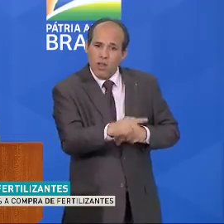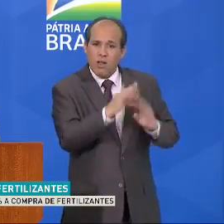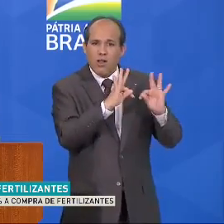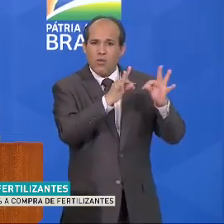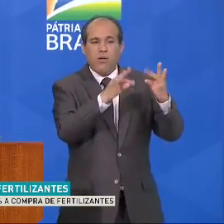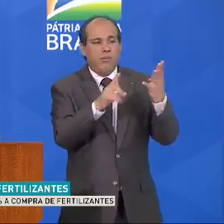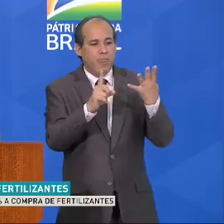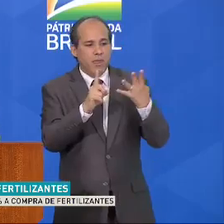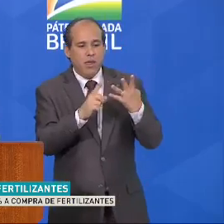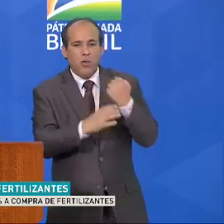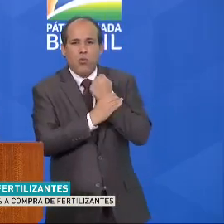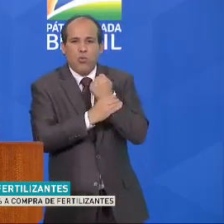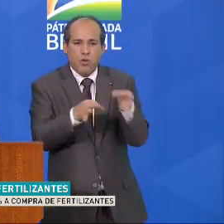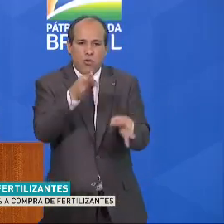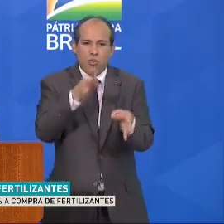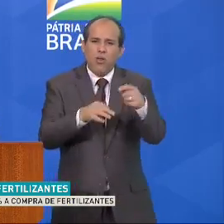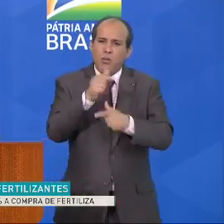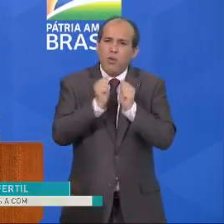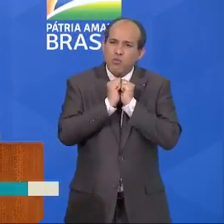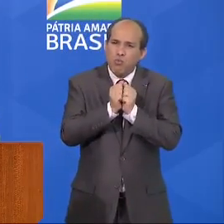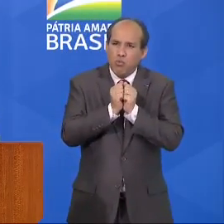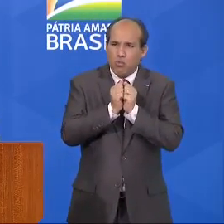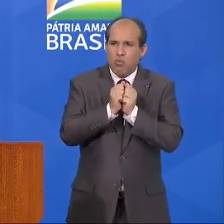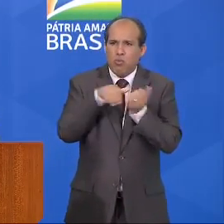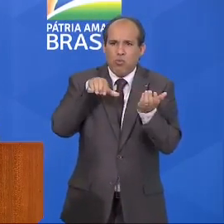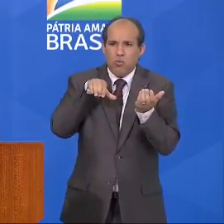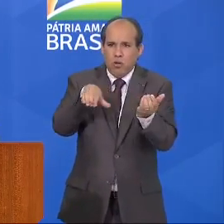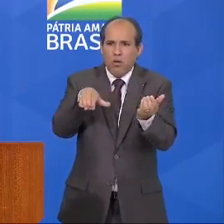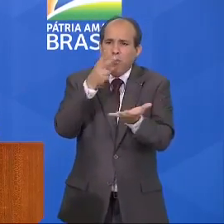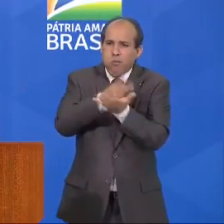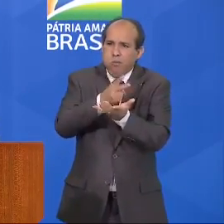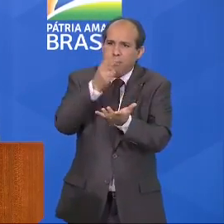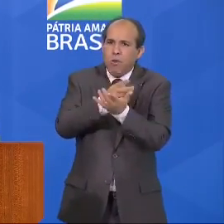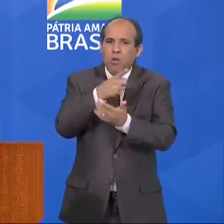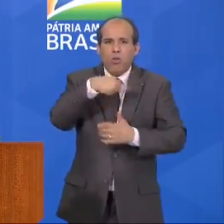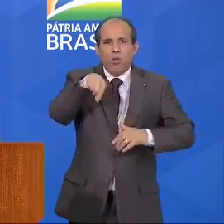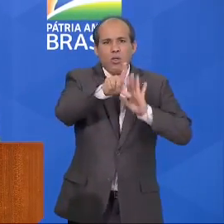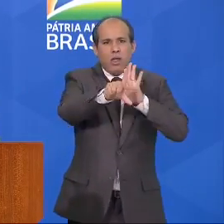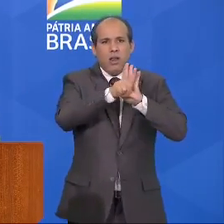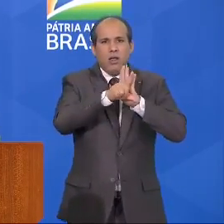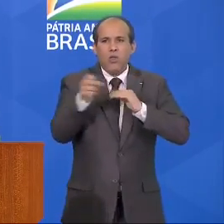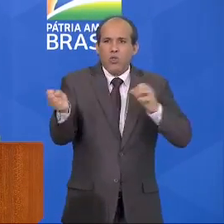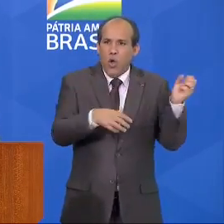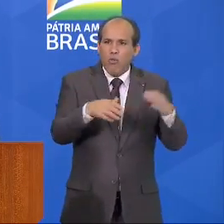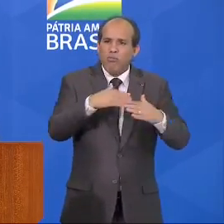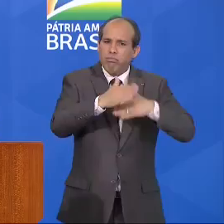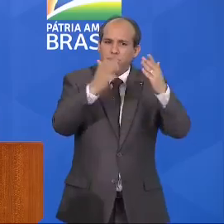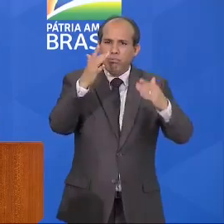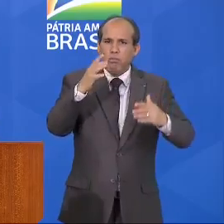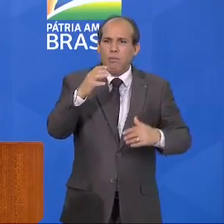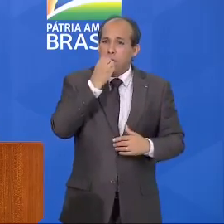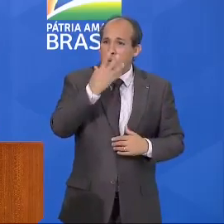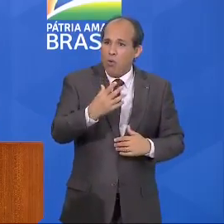Vamos trabalhar lado a lado com o Congresso Nacional para manter nossa legislação moderna e